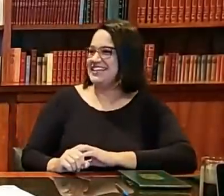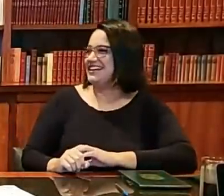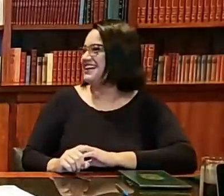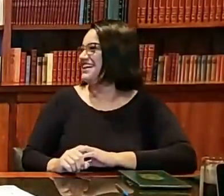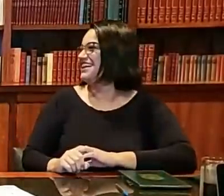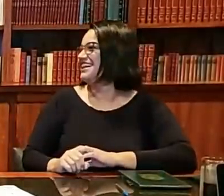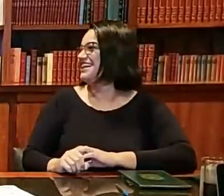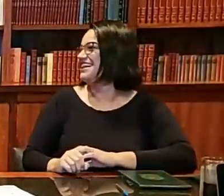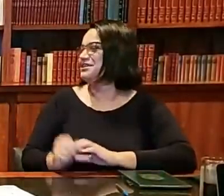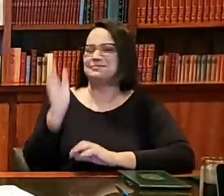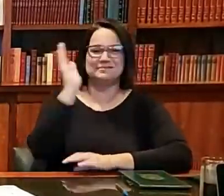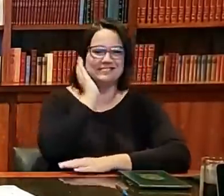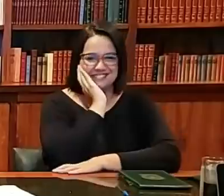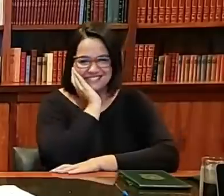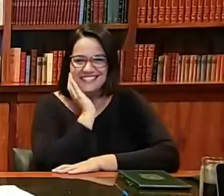Tarcísio.